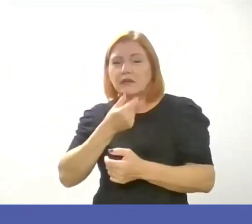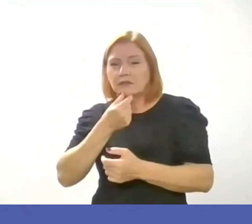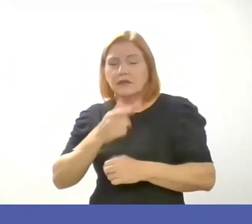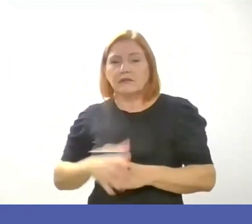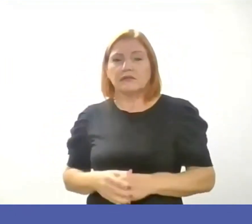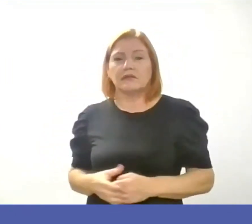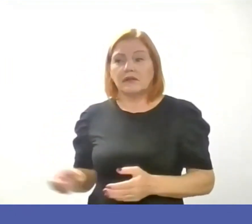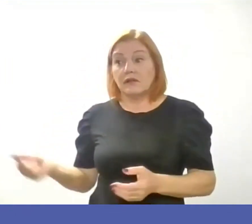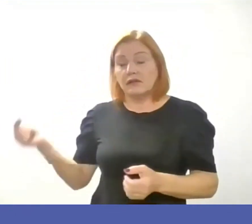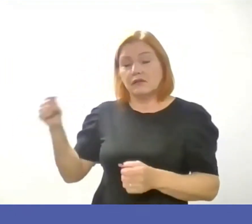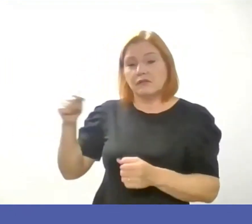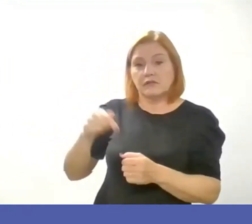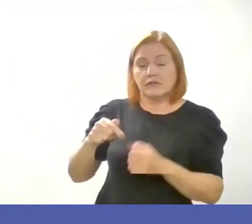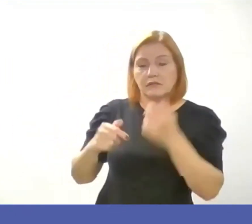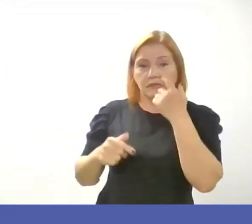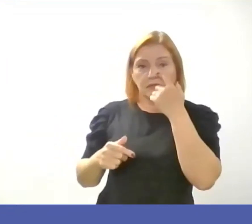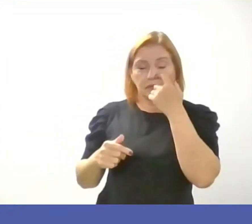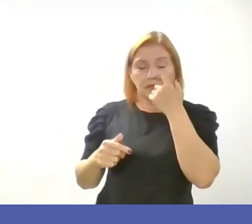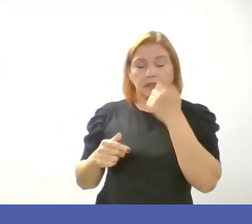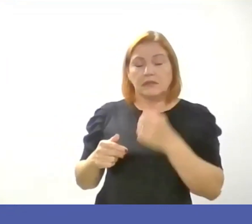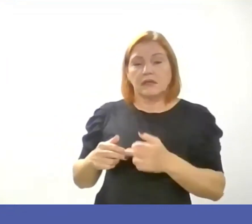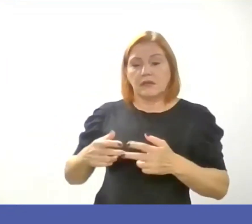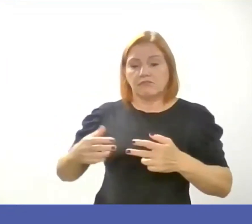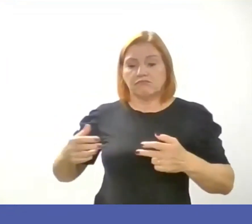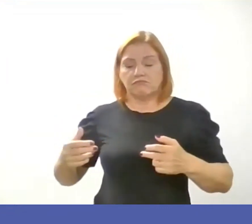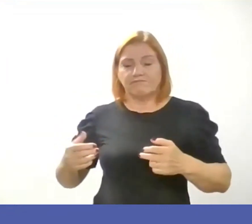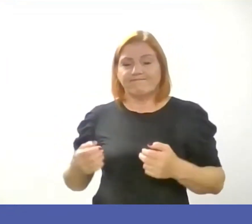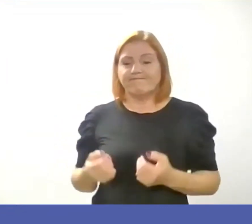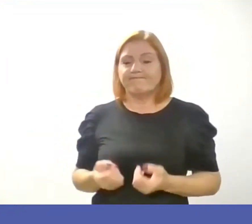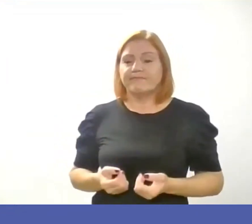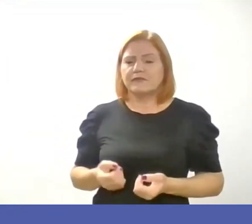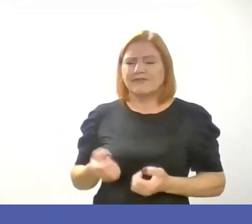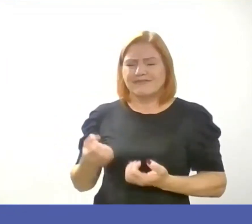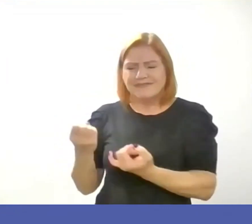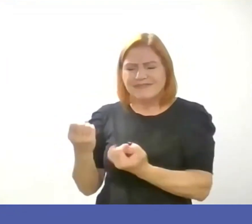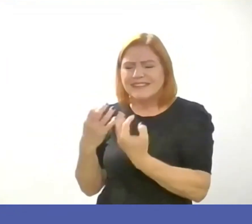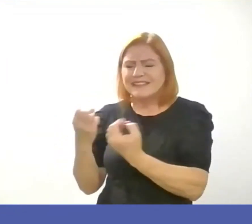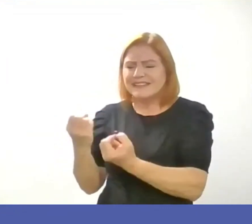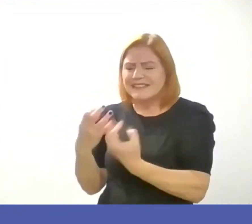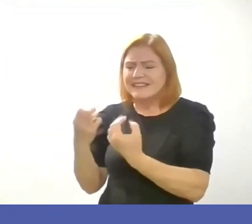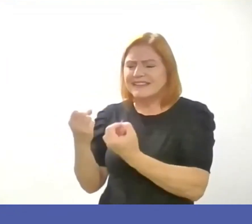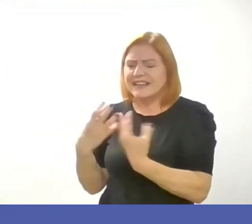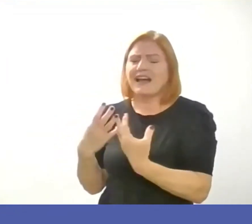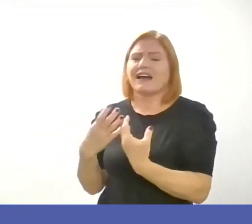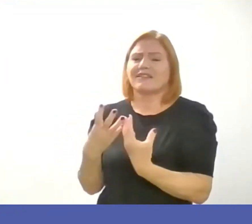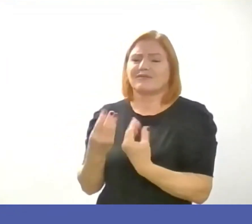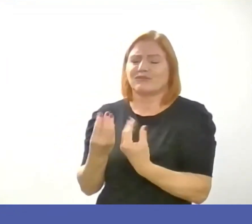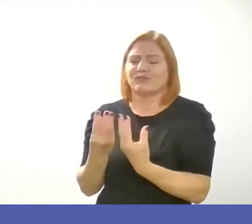irmãos, muitas riquezas que nós ganhamos, não é?